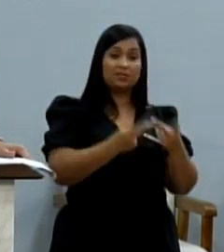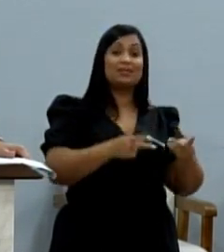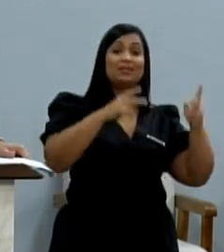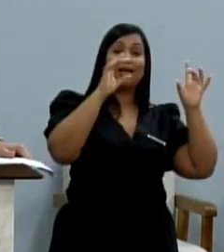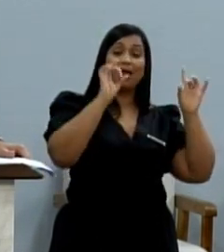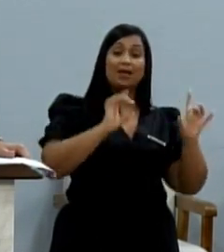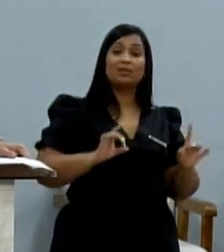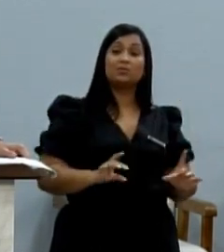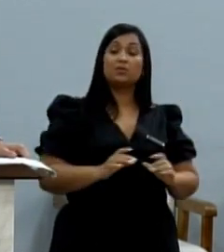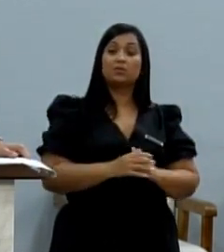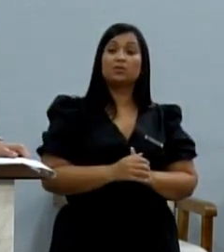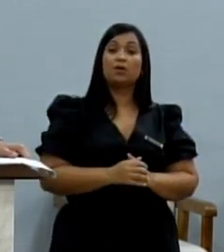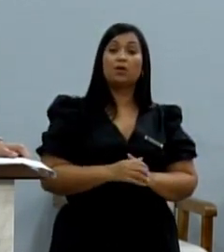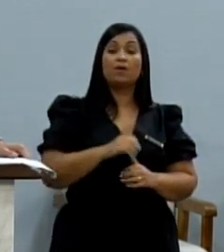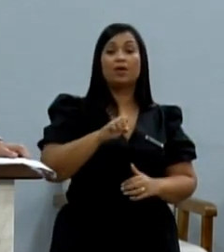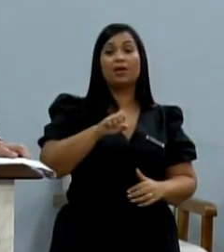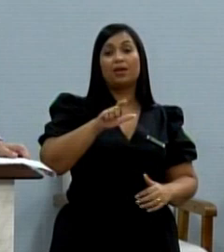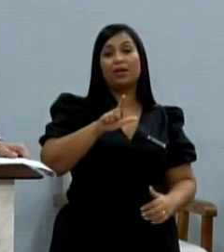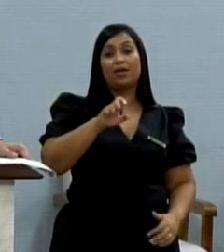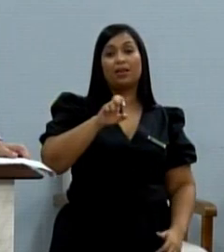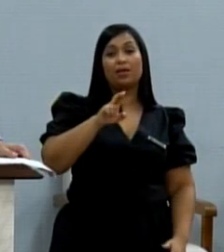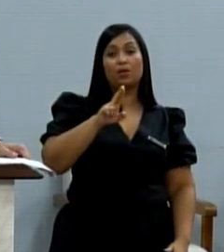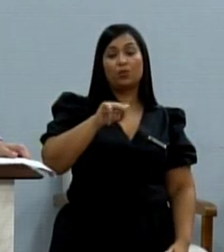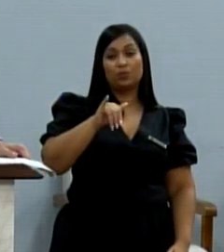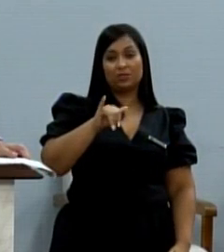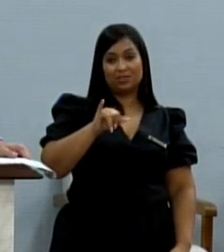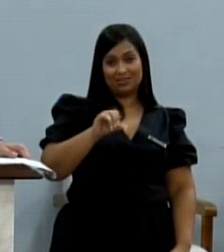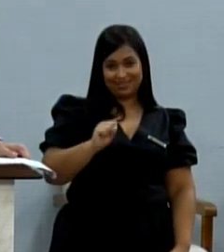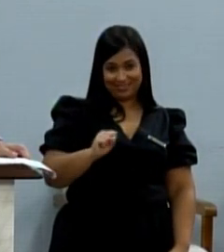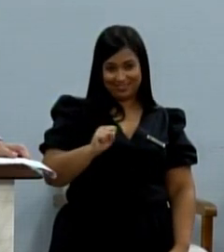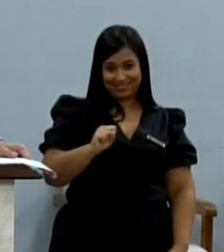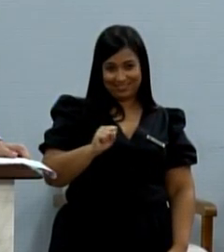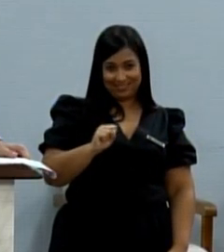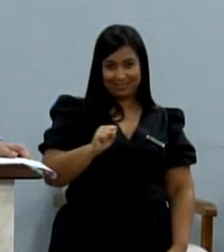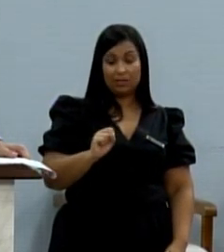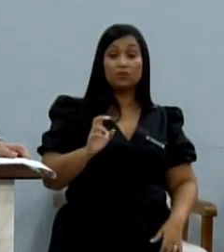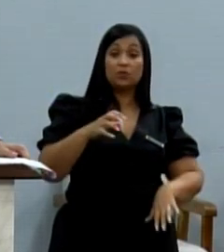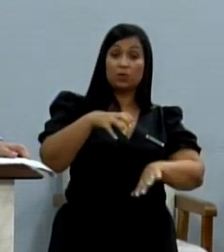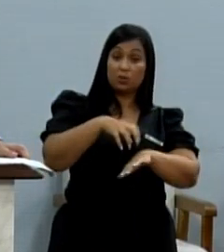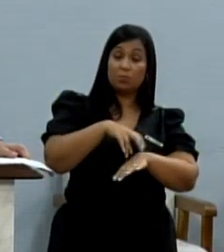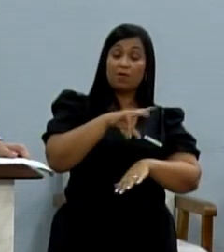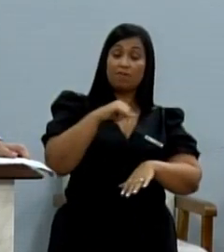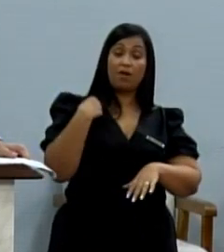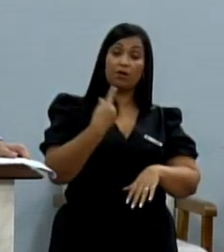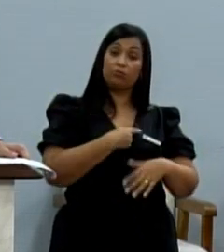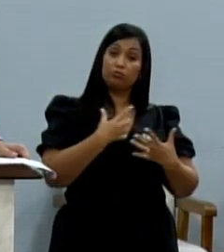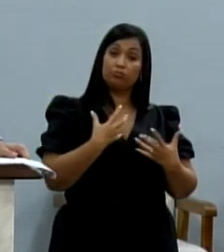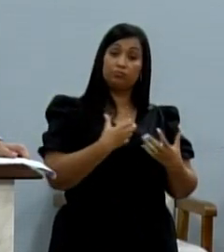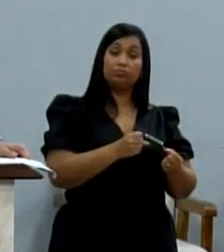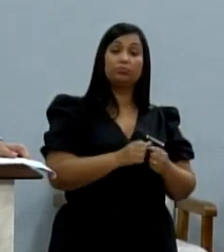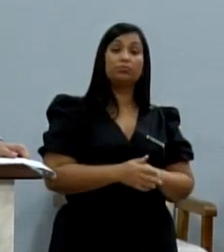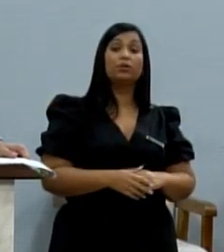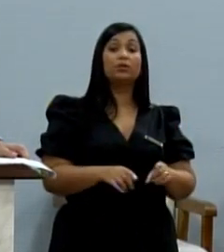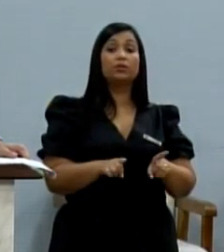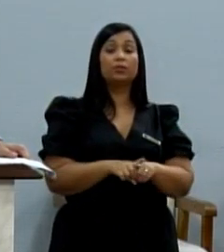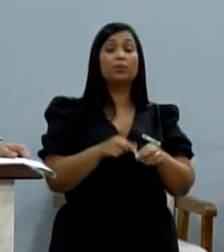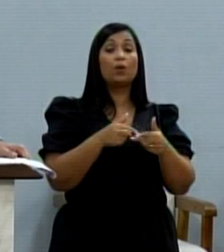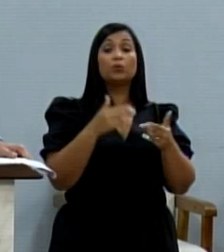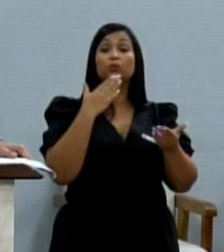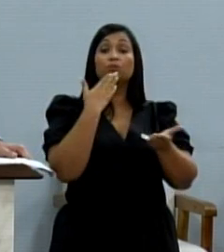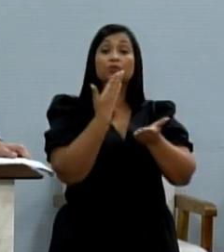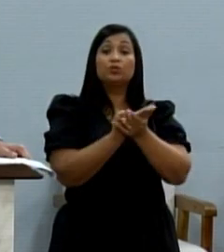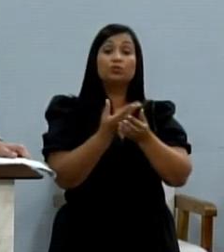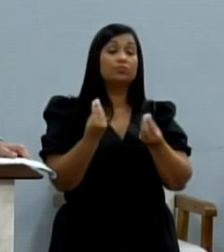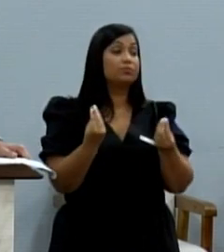especial ao Dr eleus lá no seu gabinete tem certeza que vai nos receber e levar algumas demandas